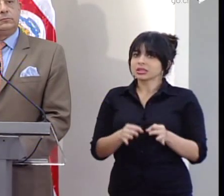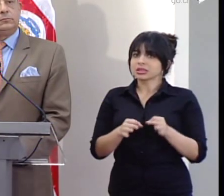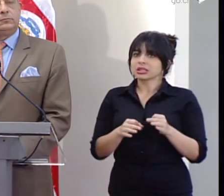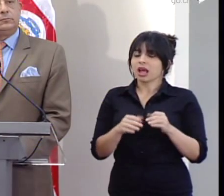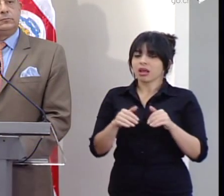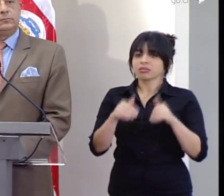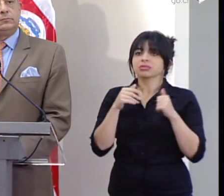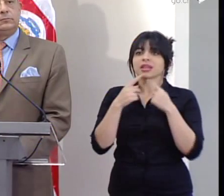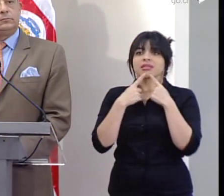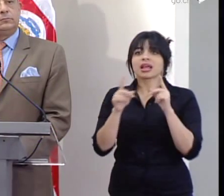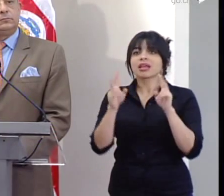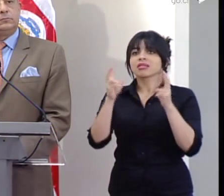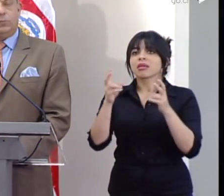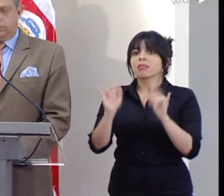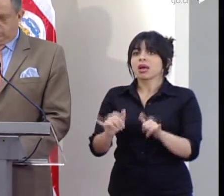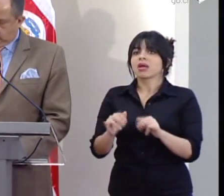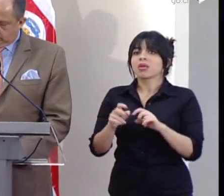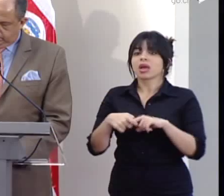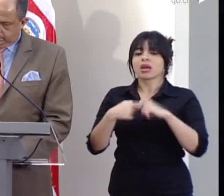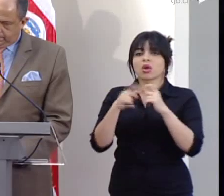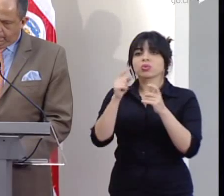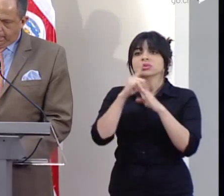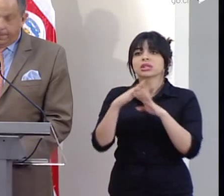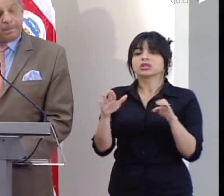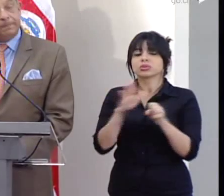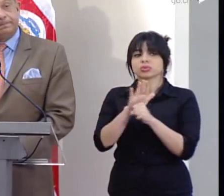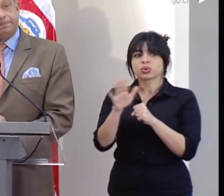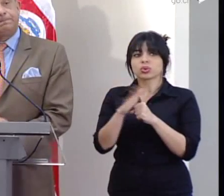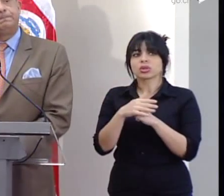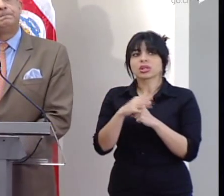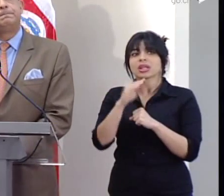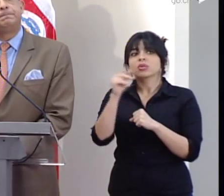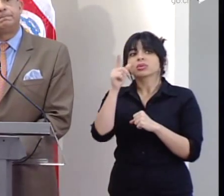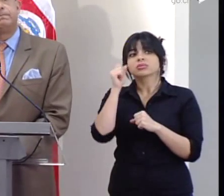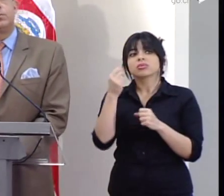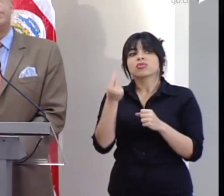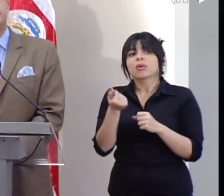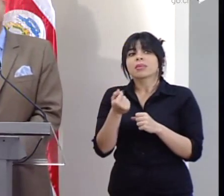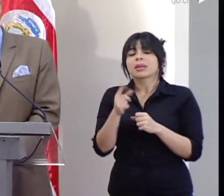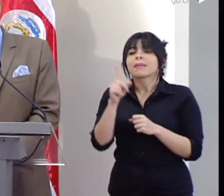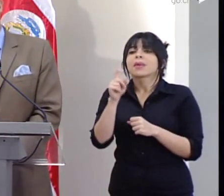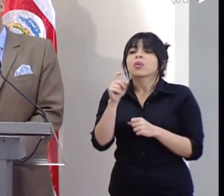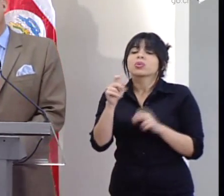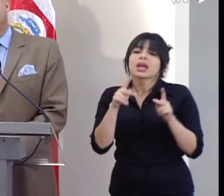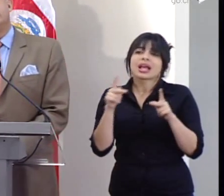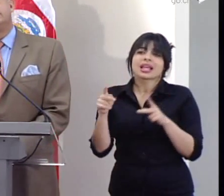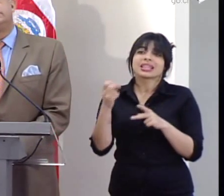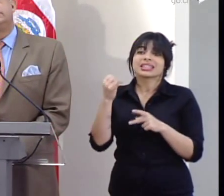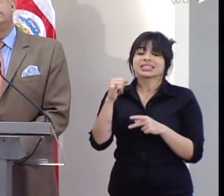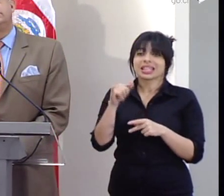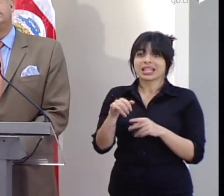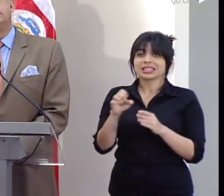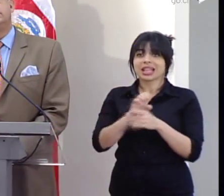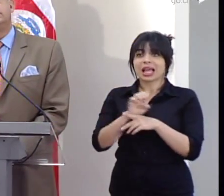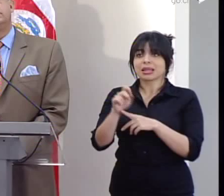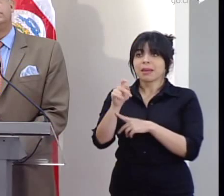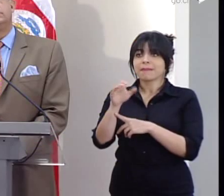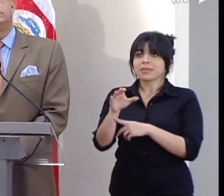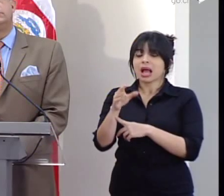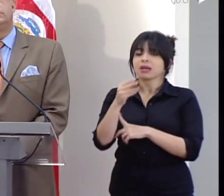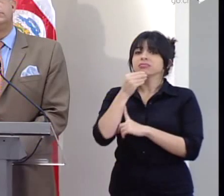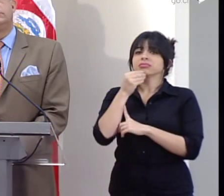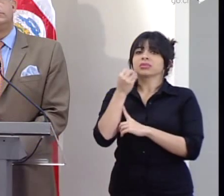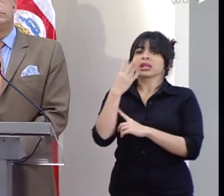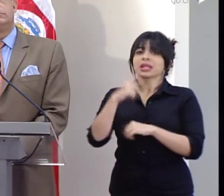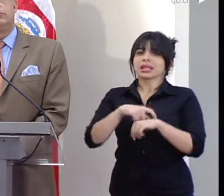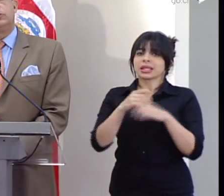abstenerse de declarar y el tema quedó ahí, con un silencio absoluto? Y don Luis Guillermo, muy rápido, se pregunta a la gente si esta es la ética del PAC de guardar silencio